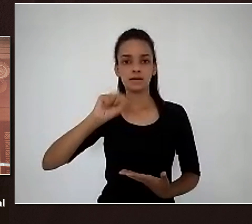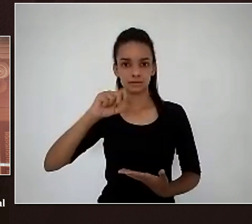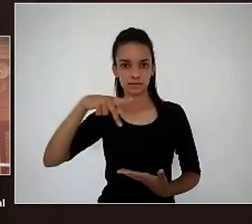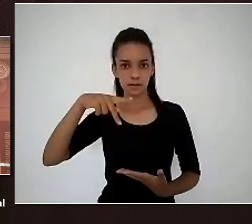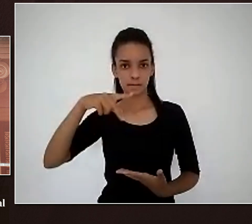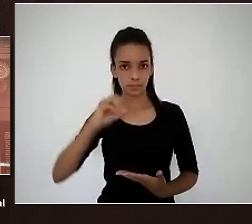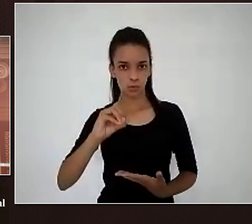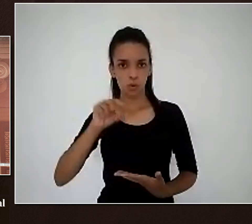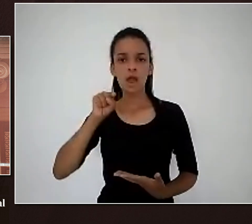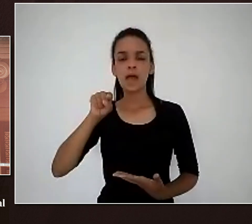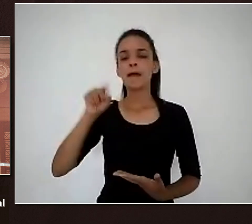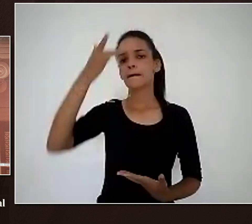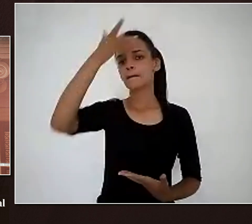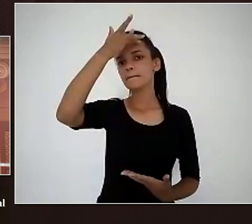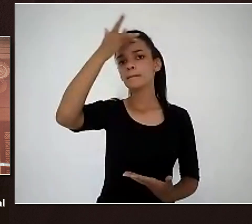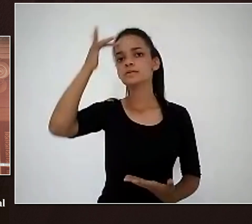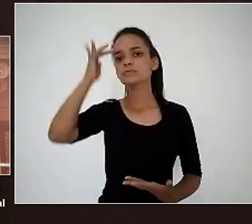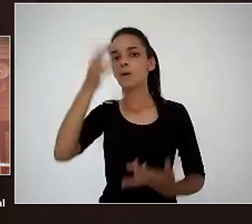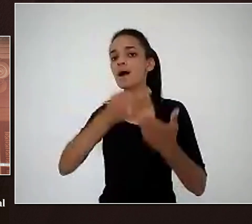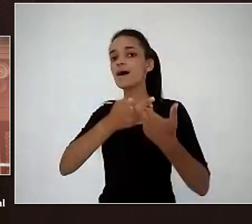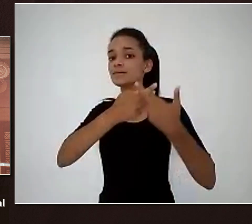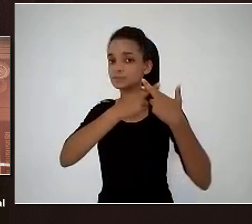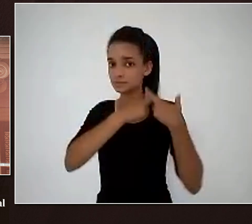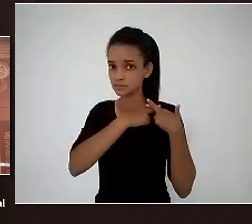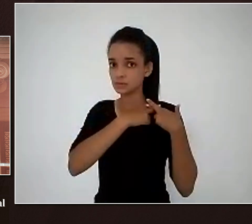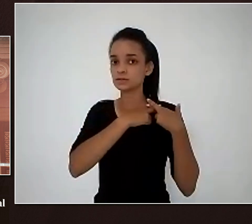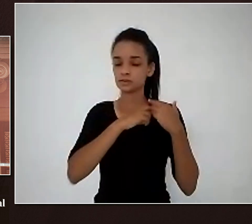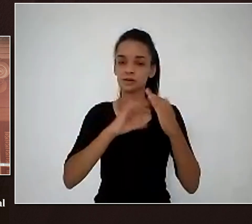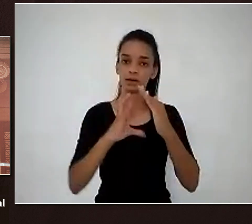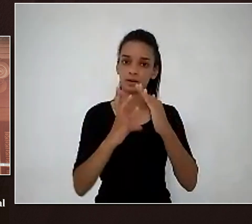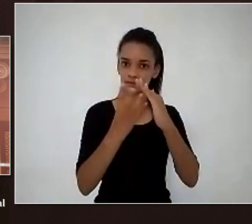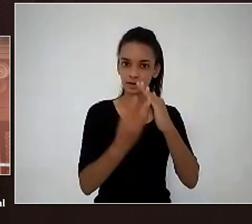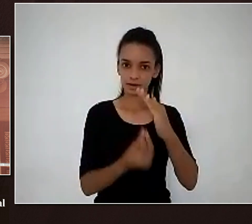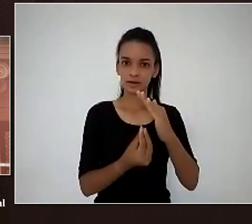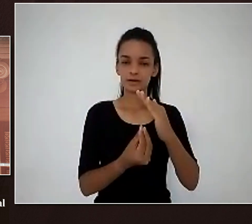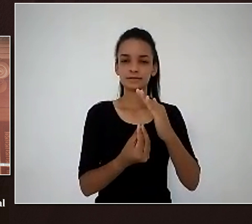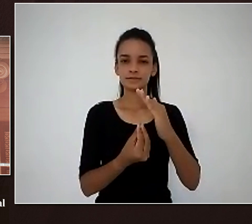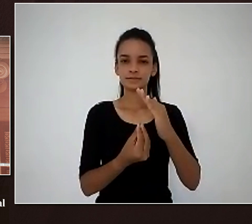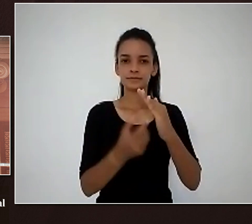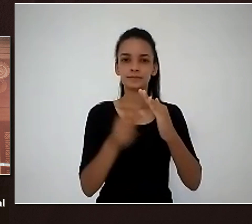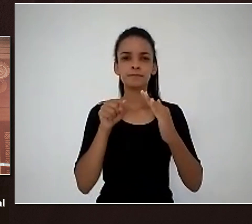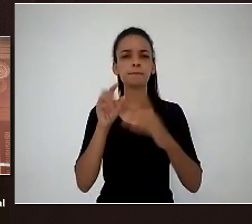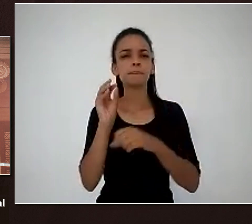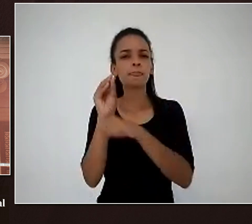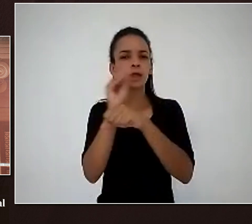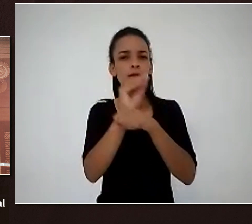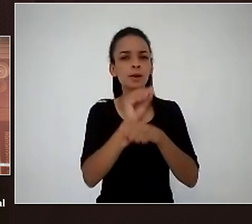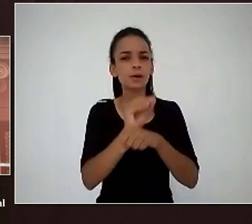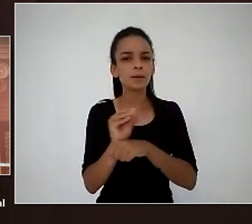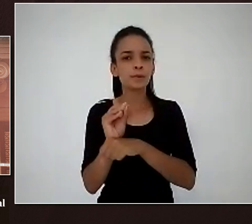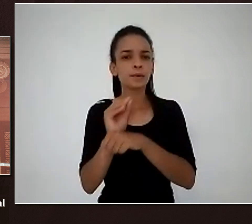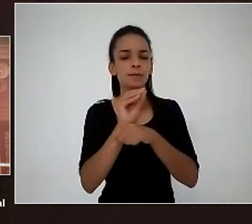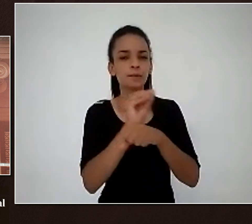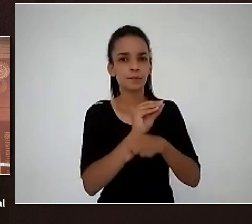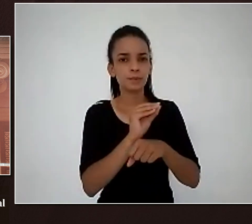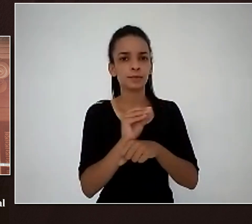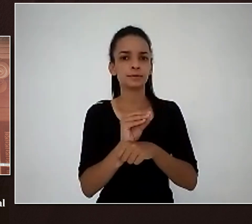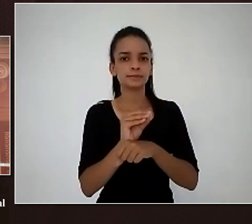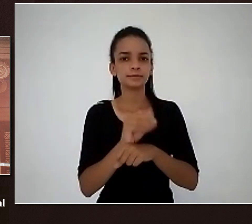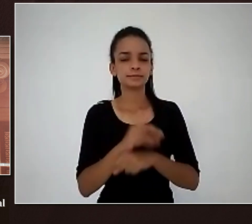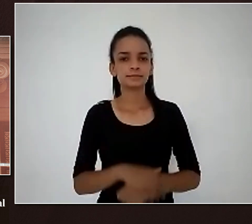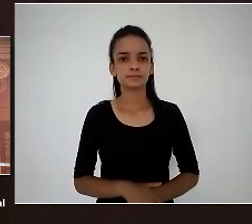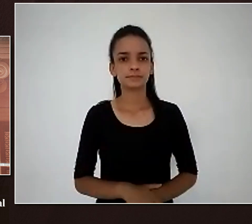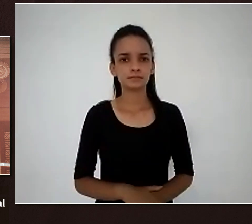dessas pessoas responsáveis pela igreja, são pessoas anciãs, experimente, mais maduras entre os outros.